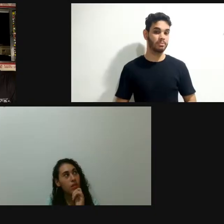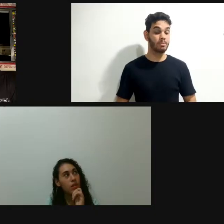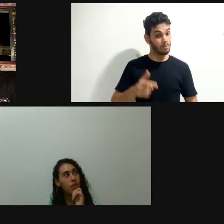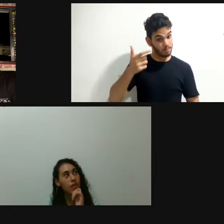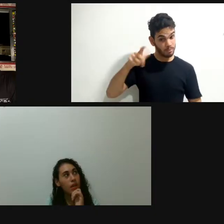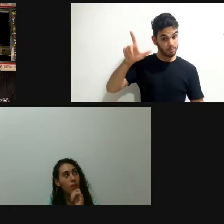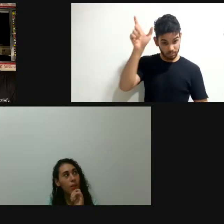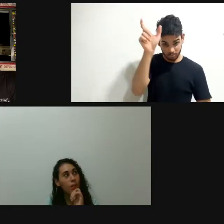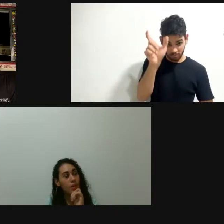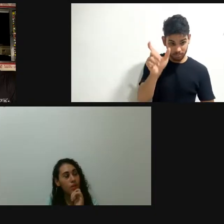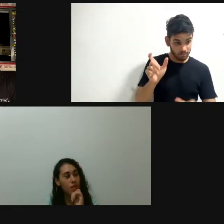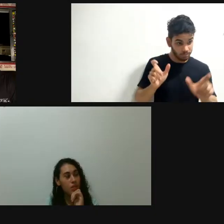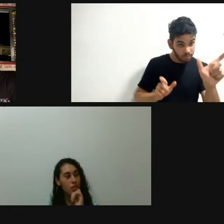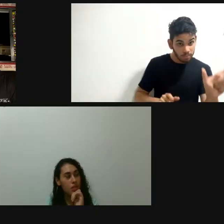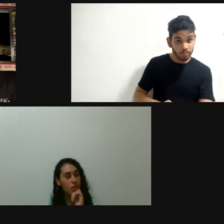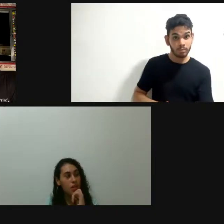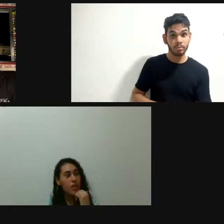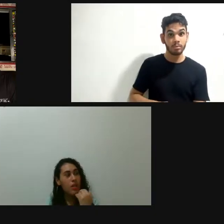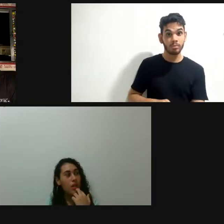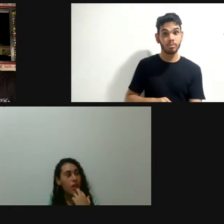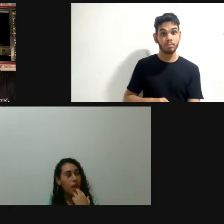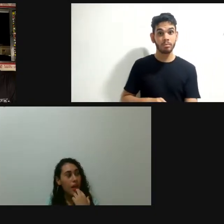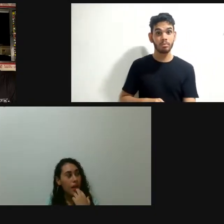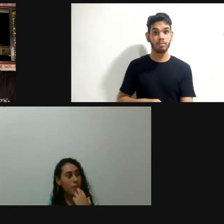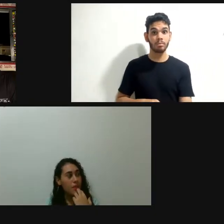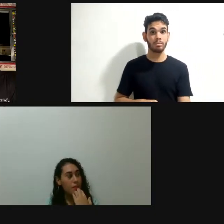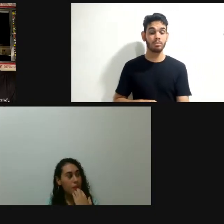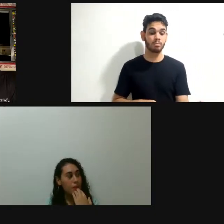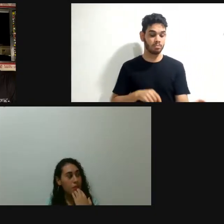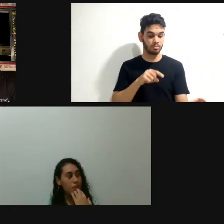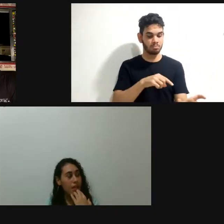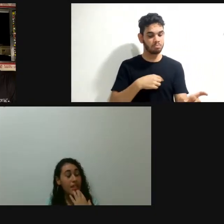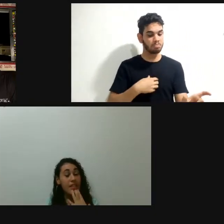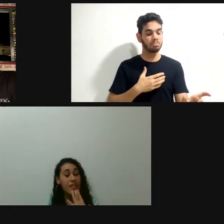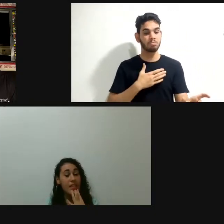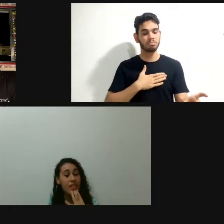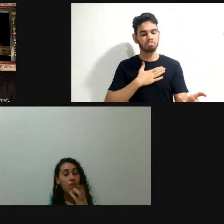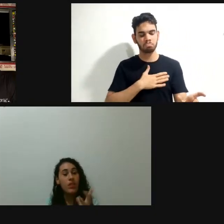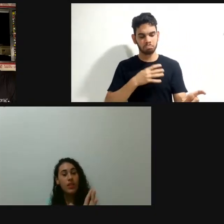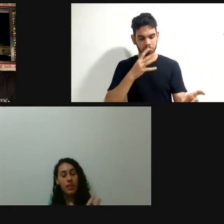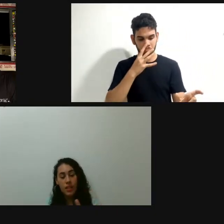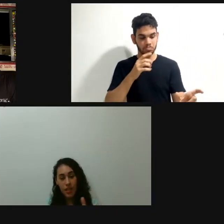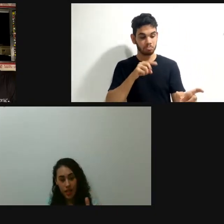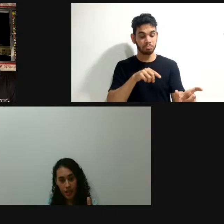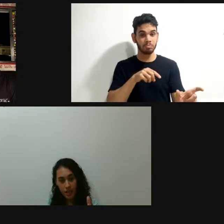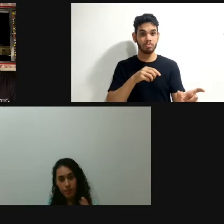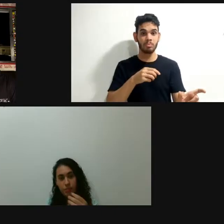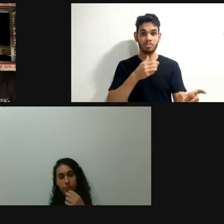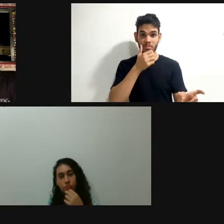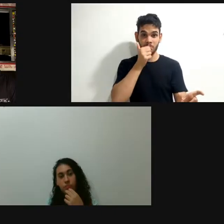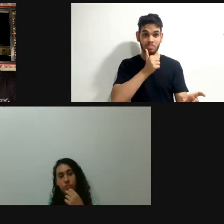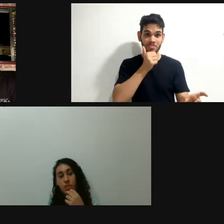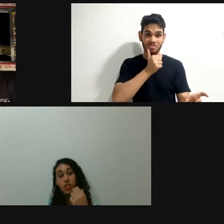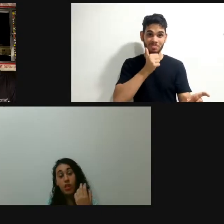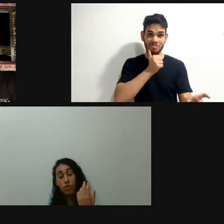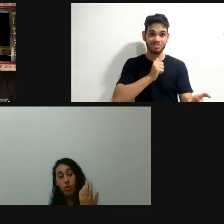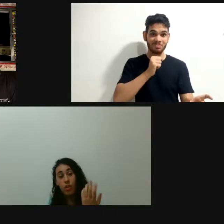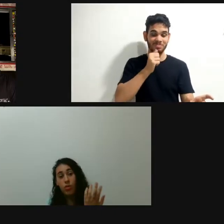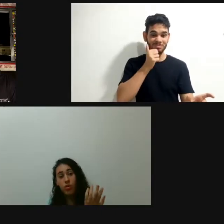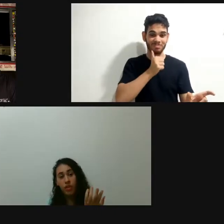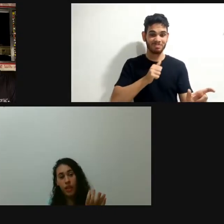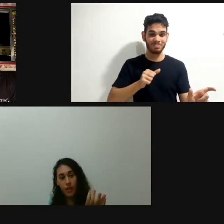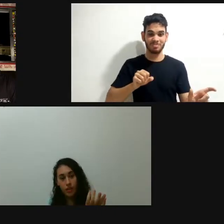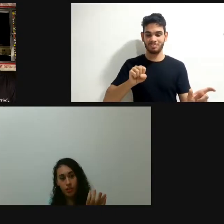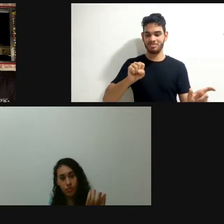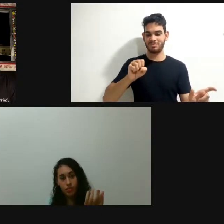acho que é uma personagem que me inspira bastante, é a senhorita Daniele, diretora